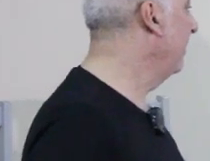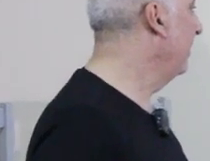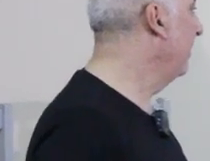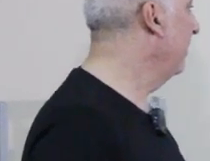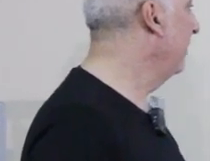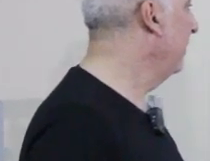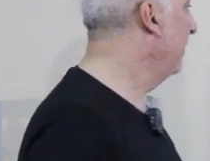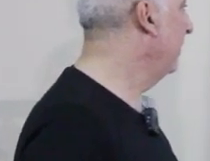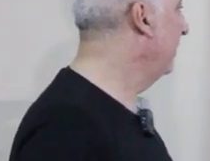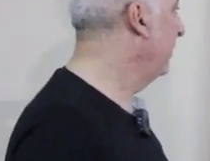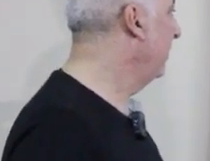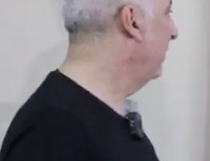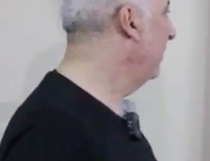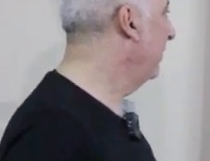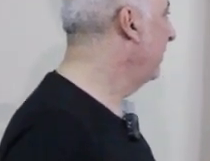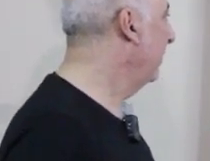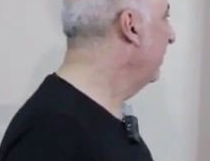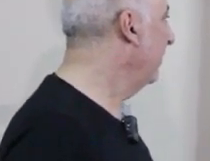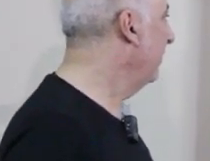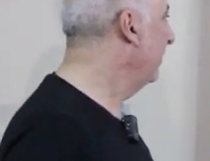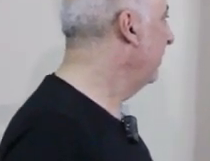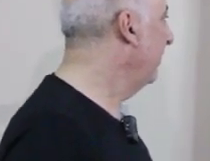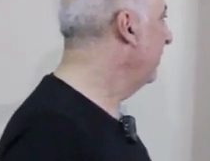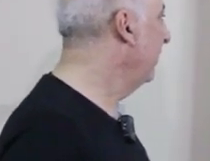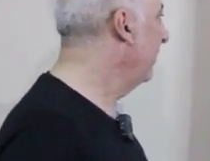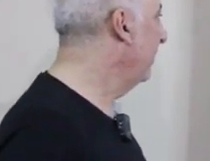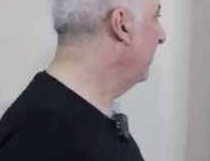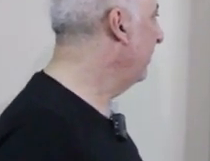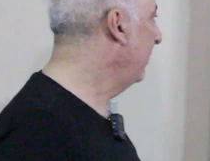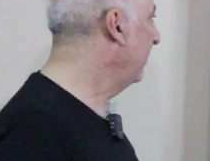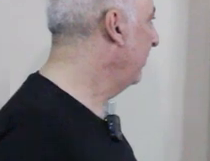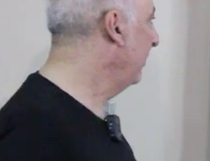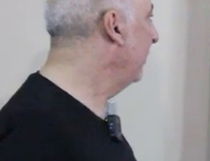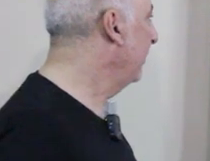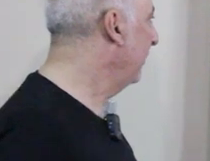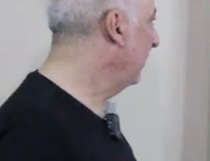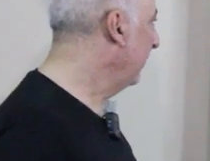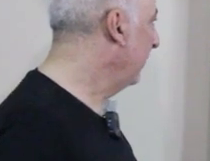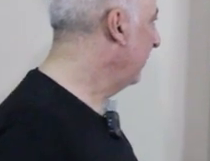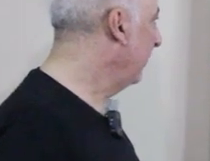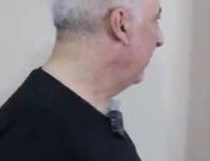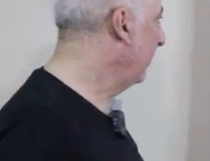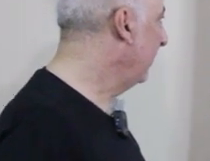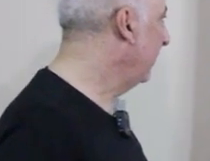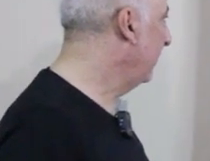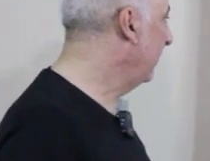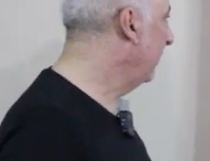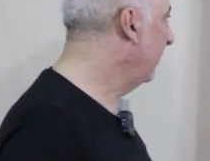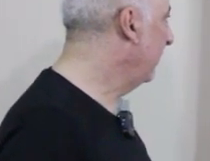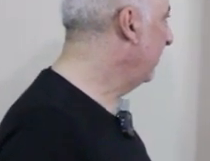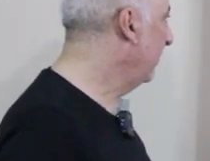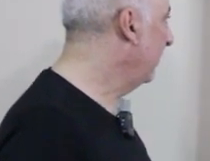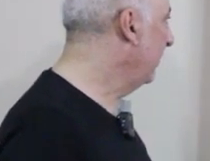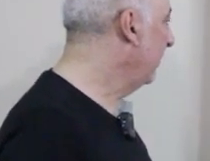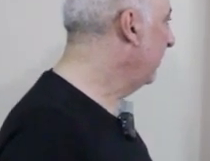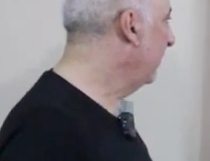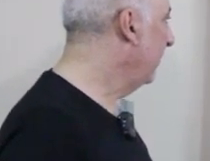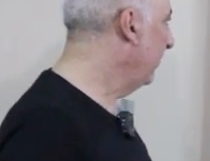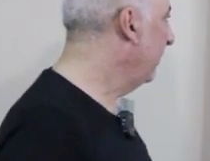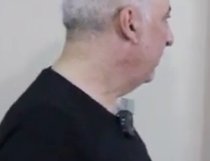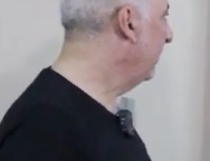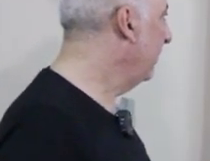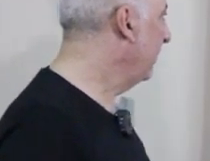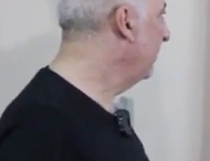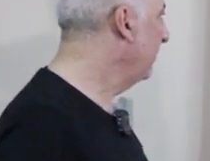ter a Detour, em parceria com a prefeitura, a gente vai fazer os cardápios bilíngues nos restaurantes da zona de